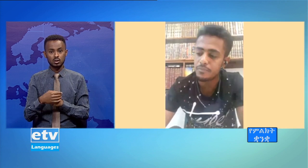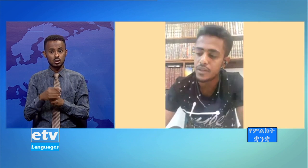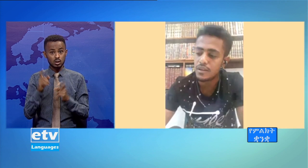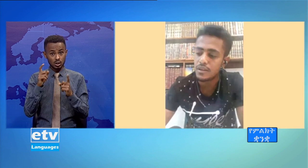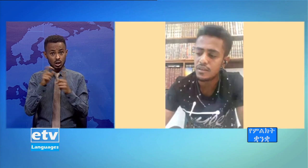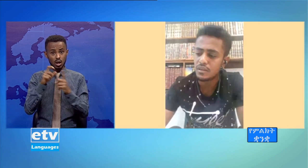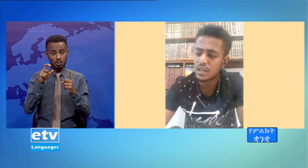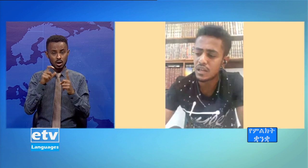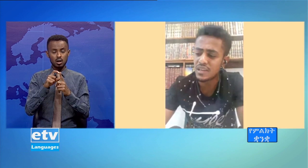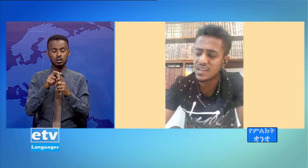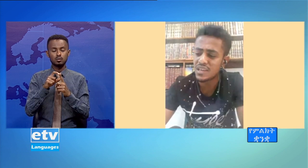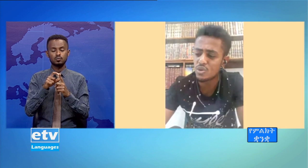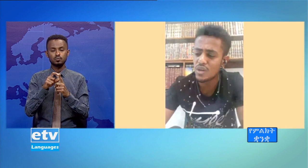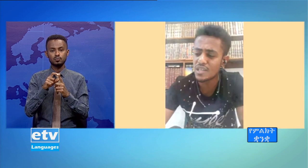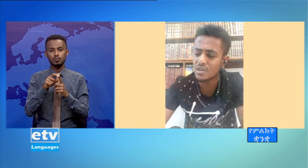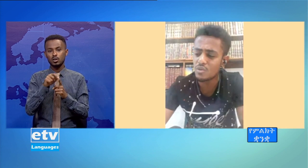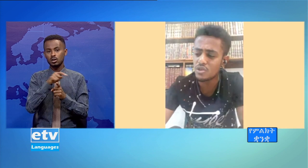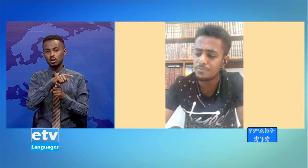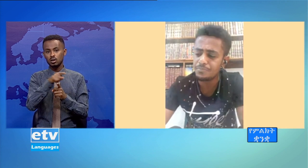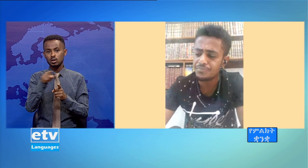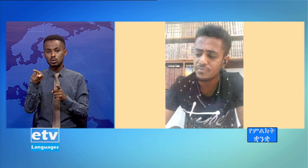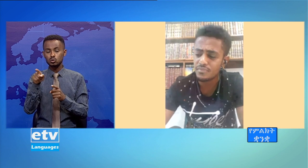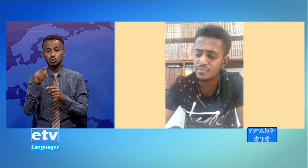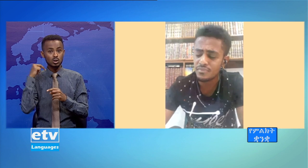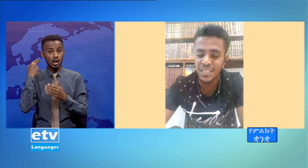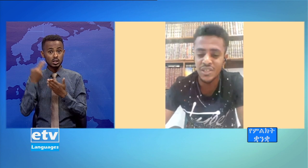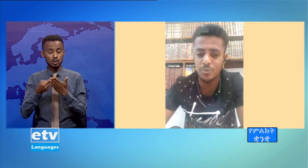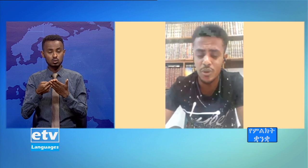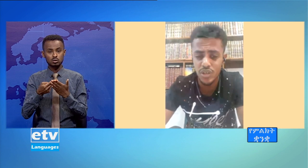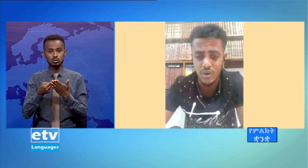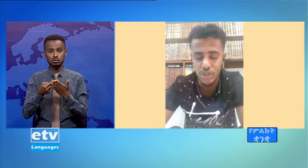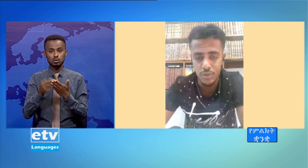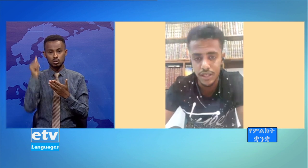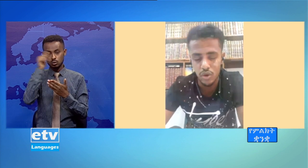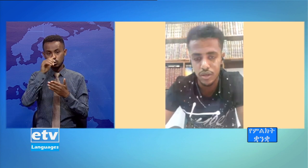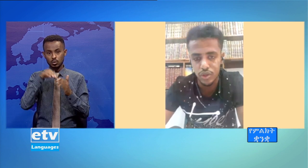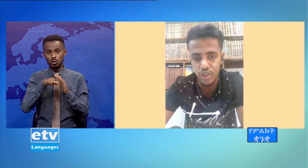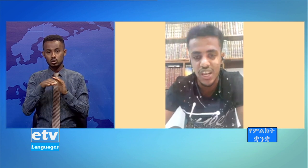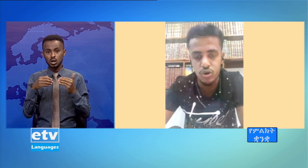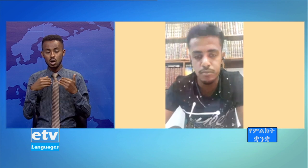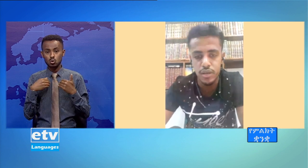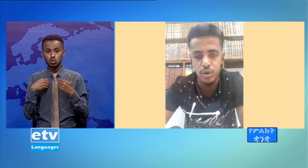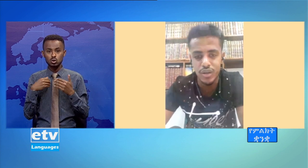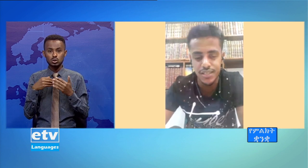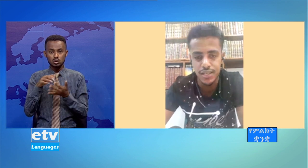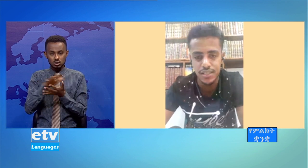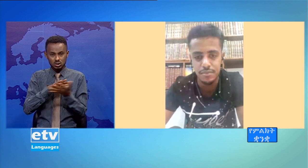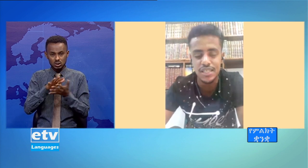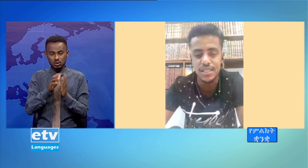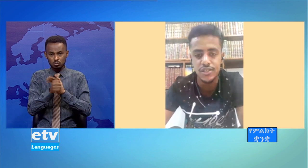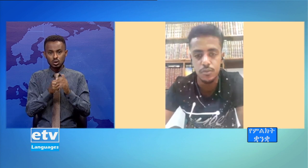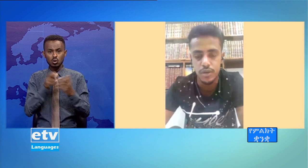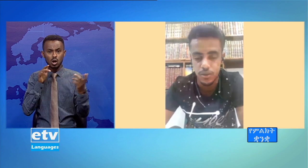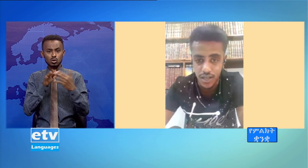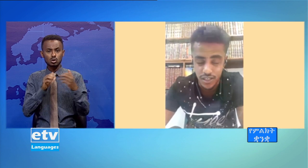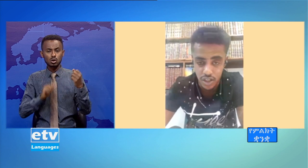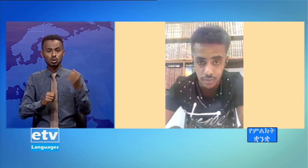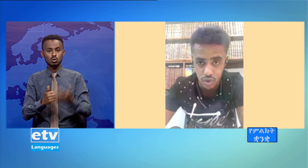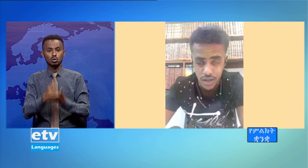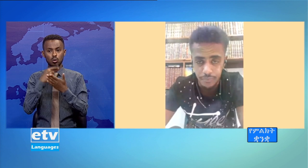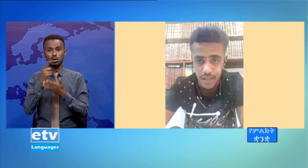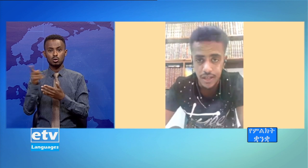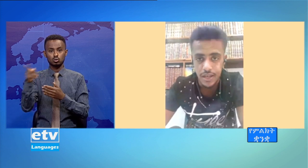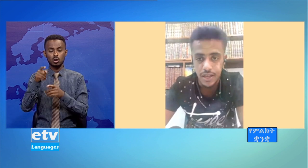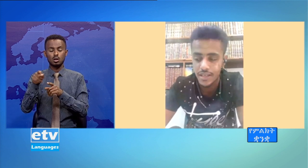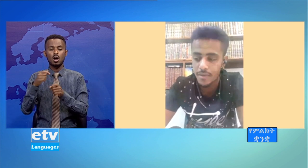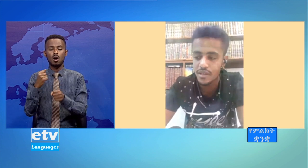በቃል የነሱ ጋዜጠኞች ኢትዮጵያ ውስጥ ያለው የሽምቅ ተዋጊዎች እርዱን ብለውና ስለዚህ መንግስታችን ለመርዳት